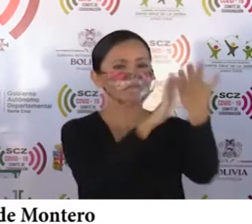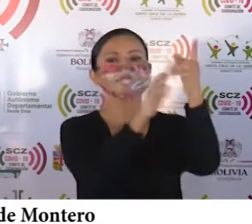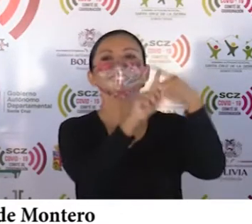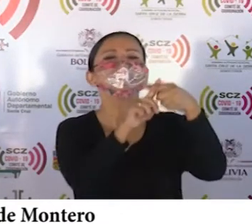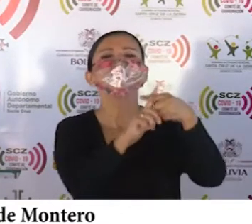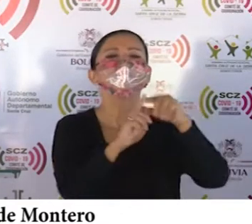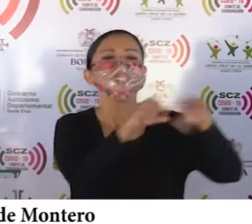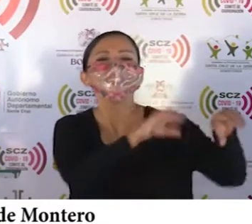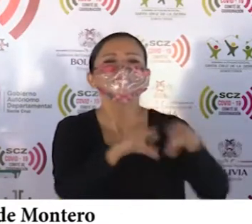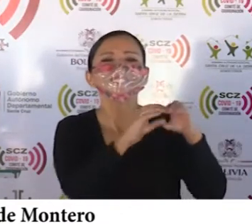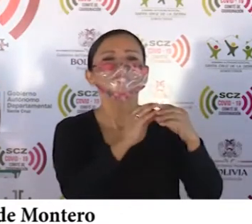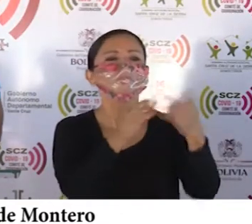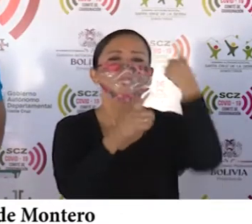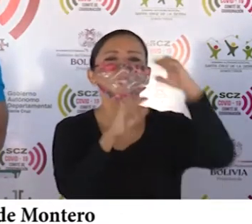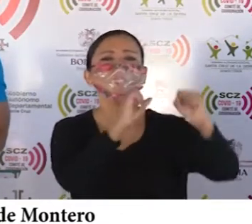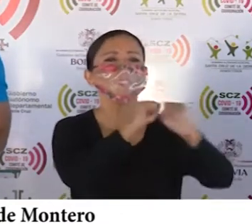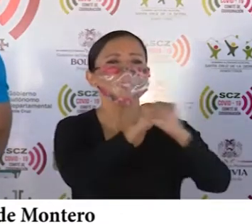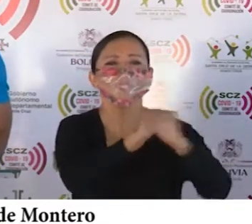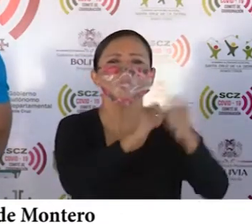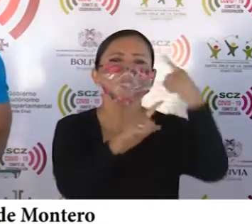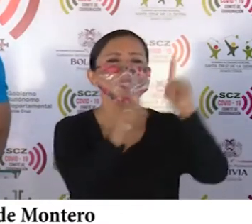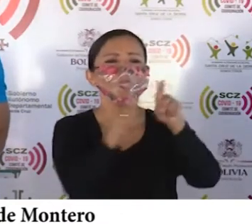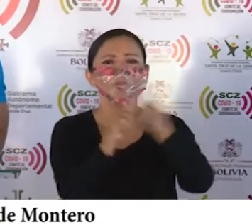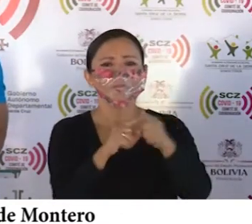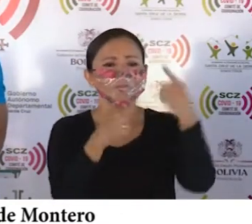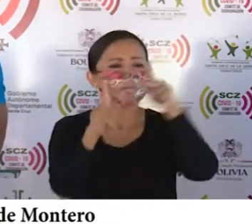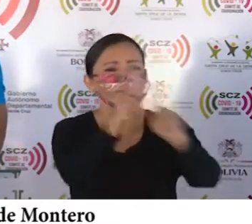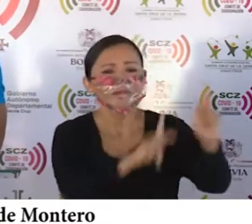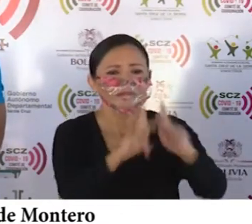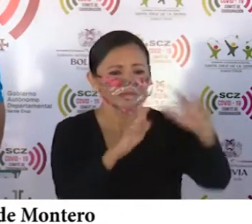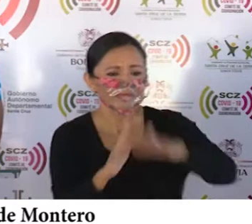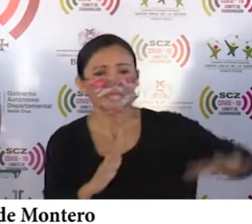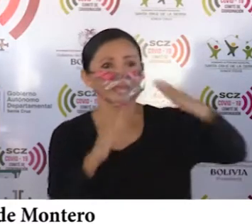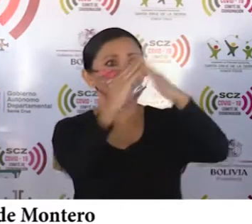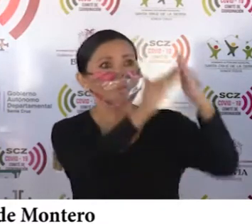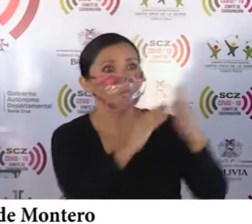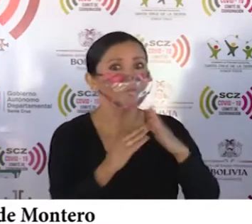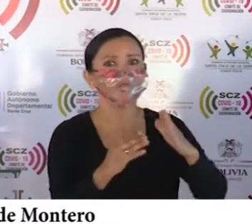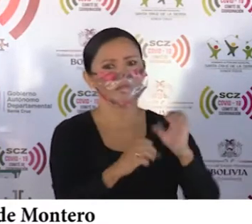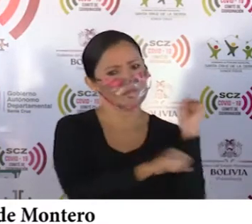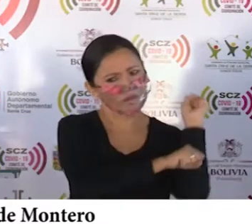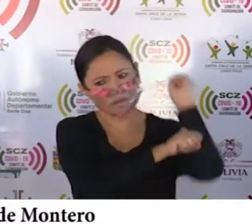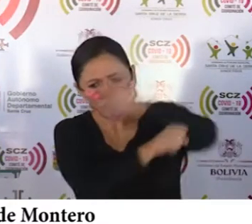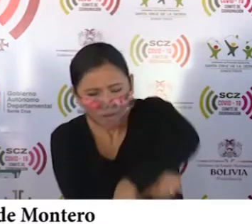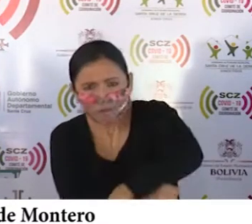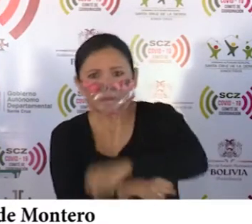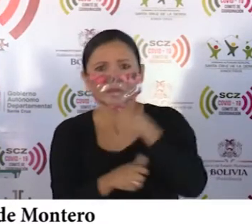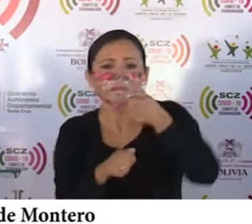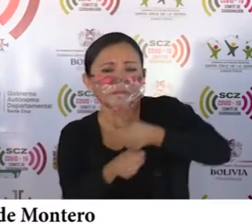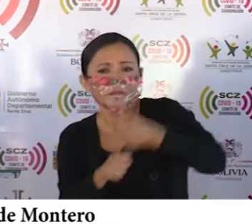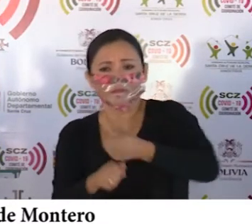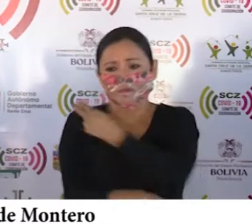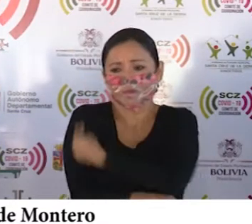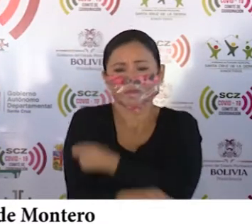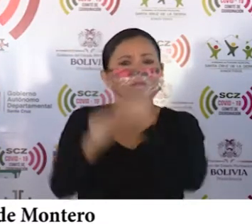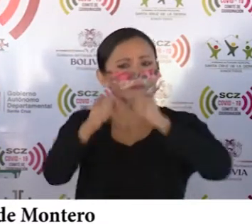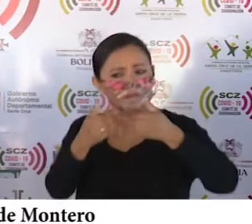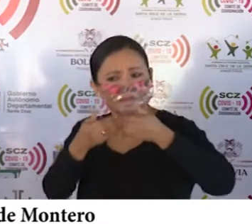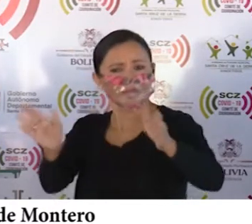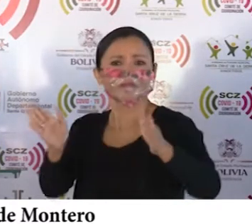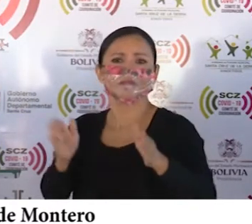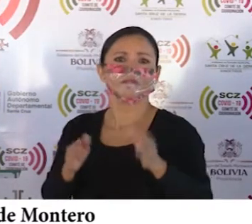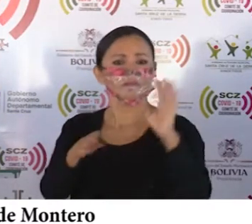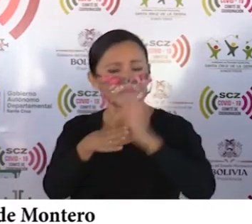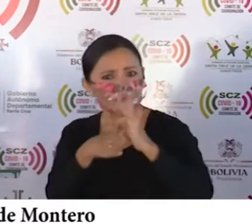acción popular para que podamos, a través de la justicia, obligar que el hospital se abra y de